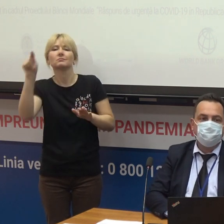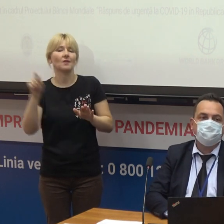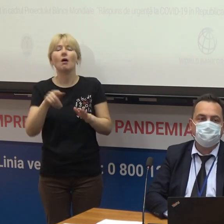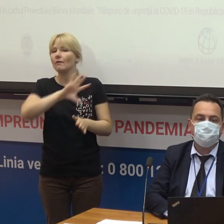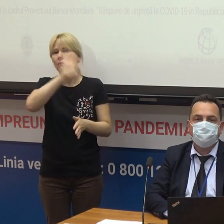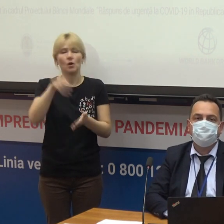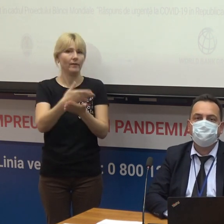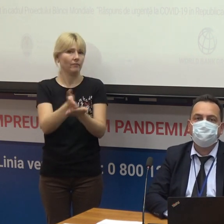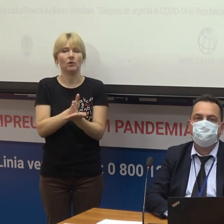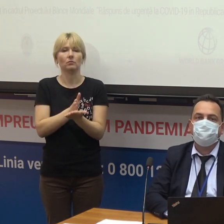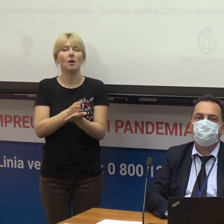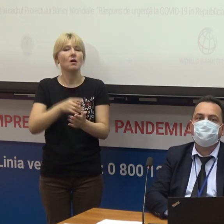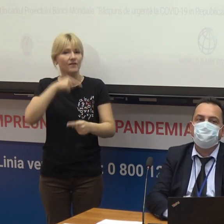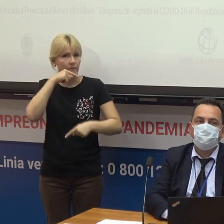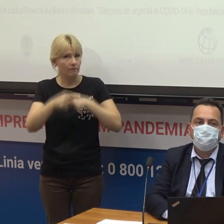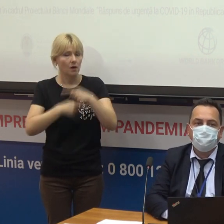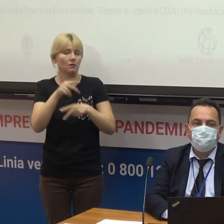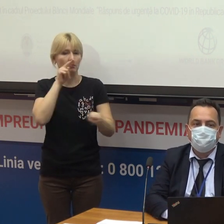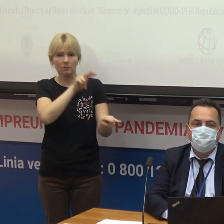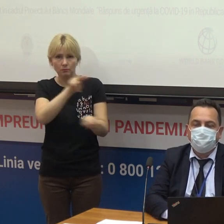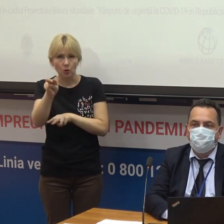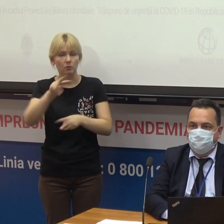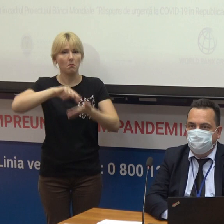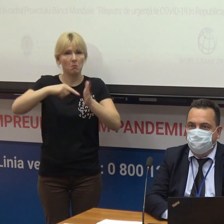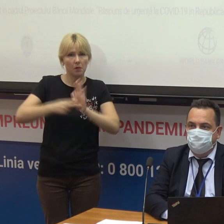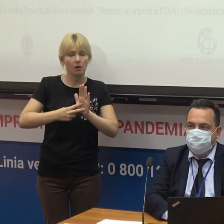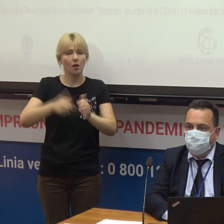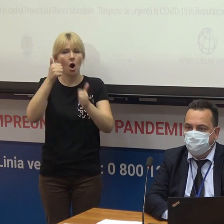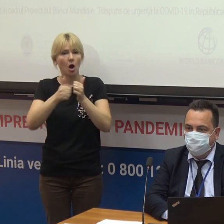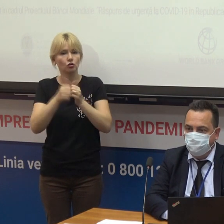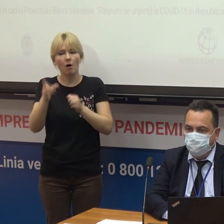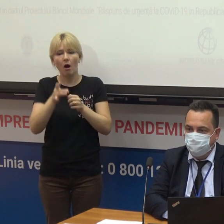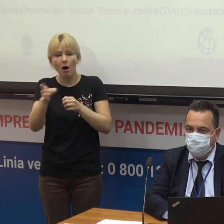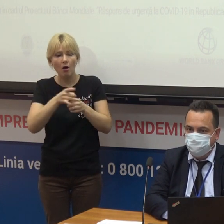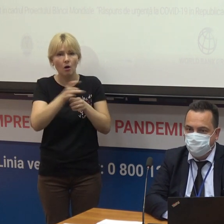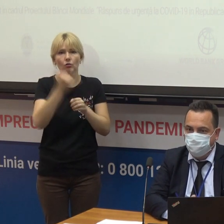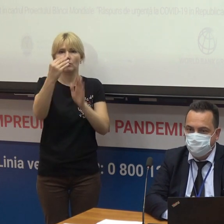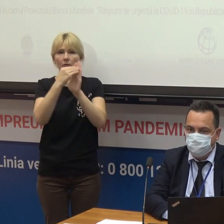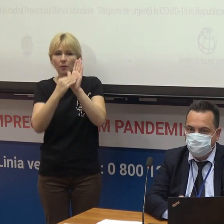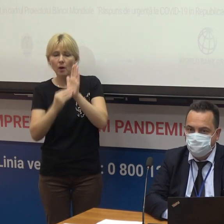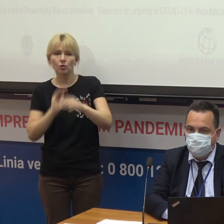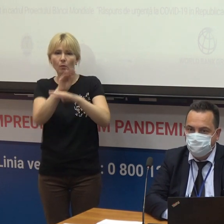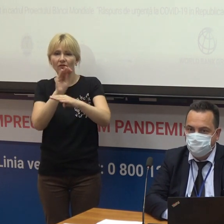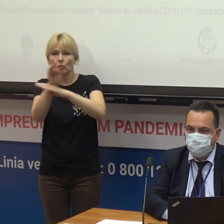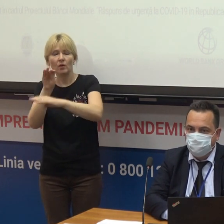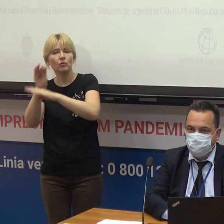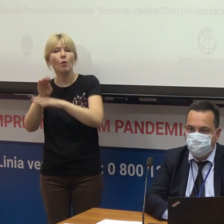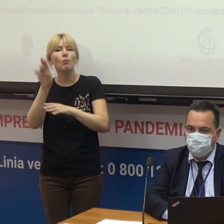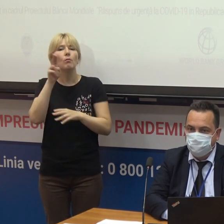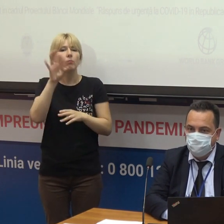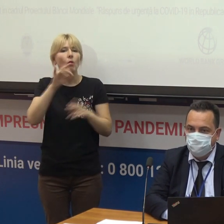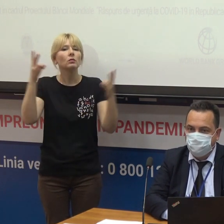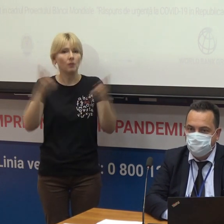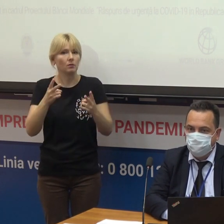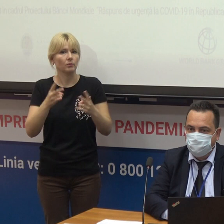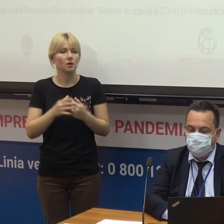punct de vaccinare. Permanent este monitorizat și planificat fiecare teritoriu și completat cu vaccinuri suplimentare după necesitate.